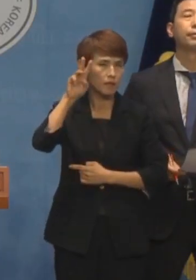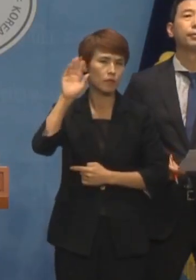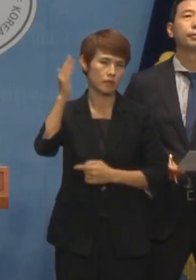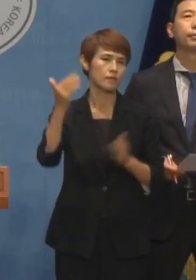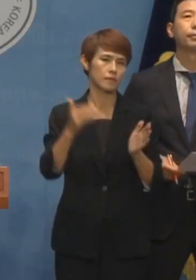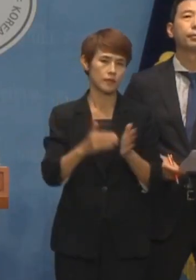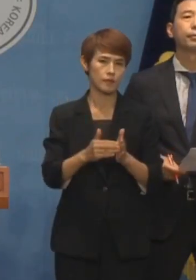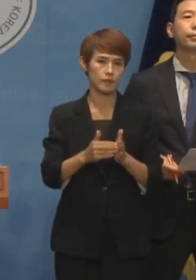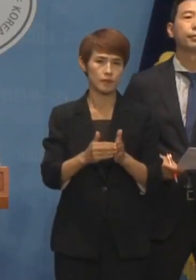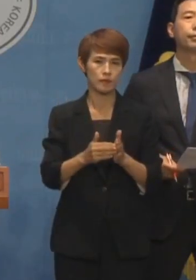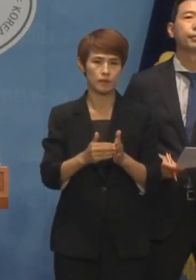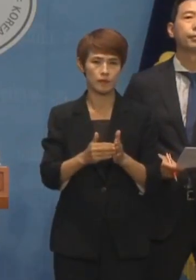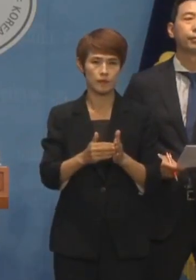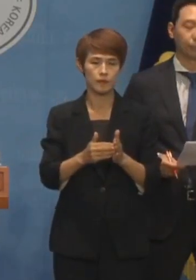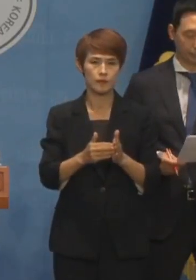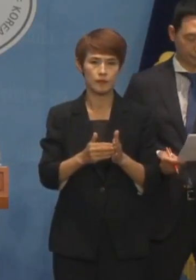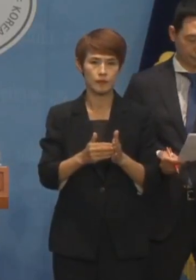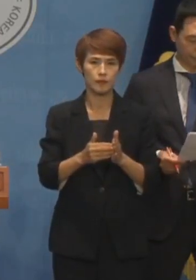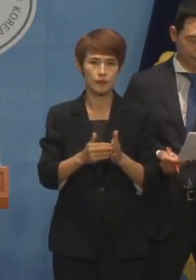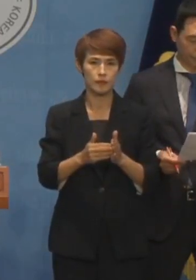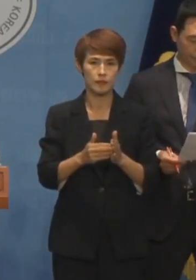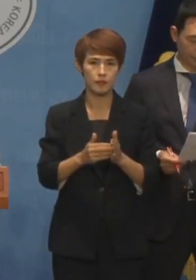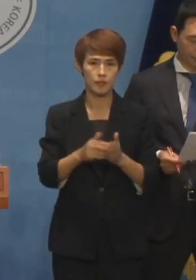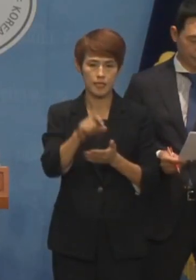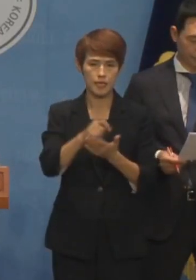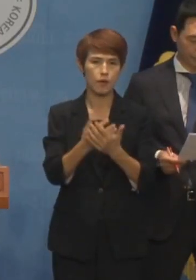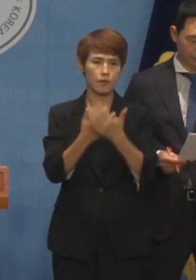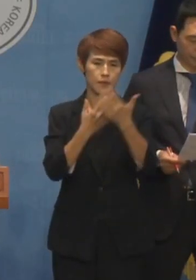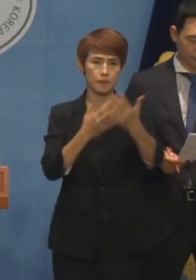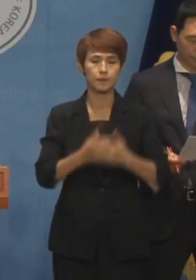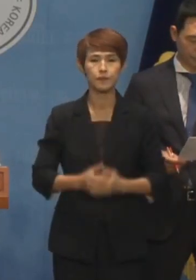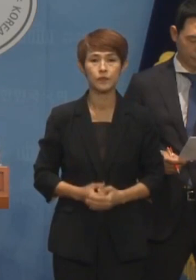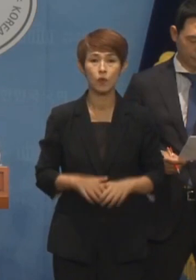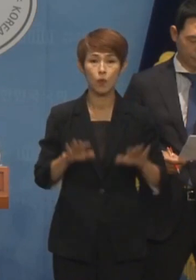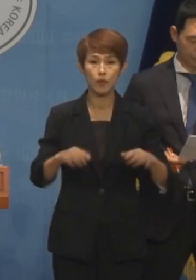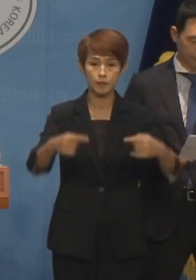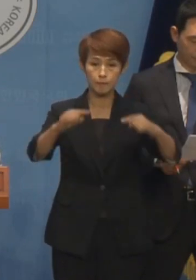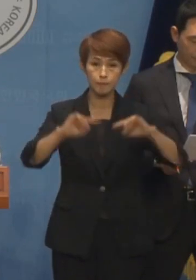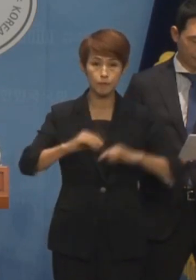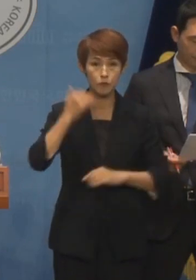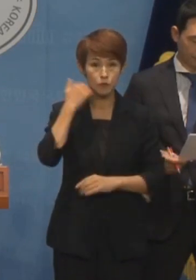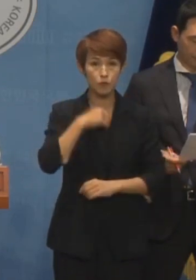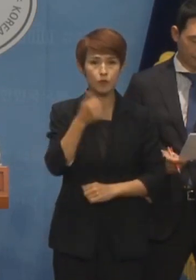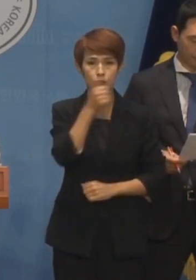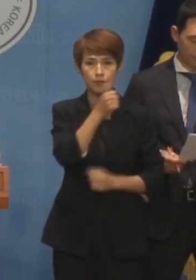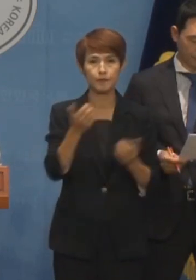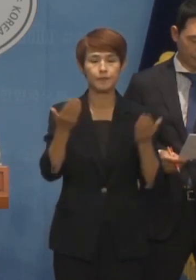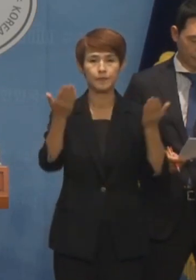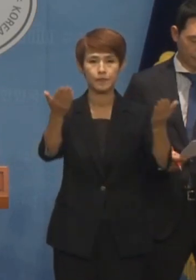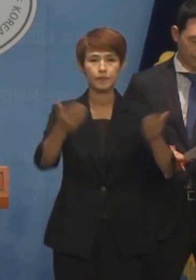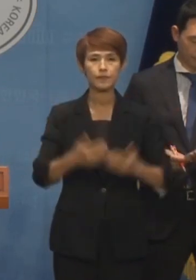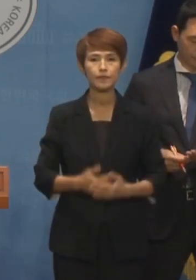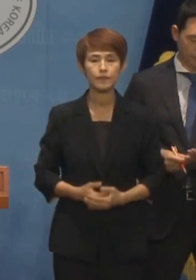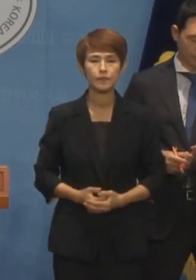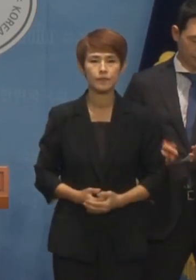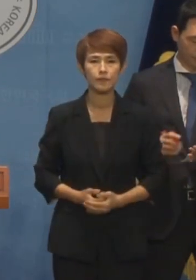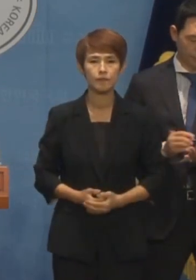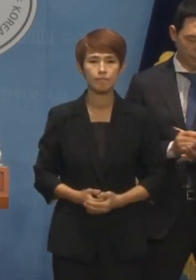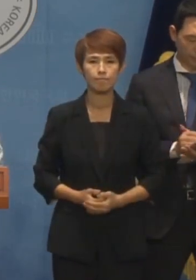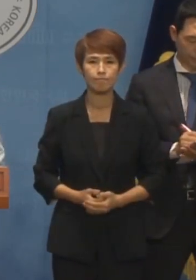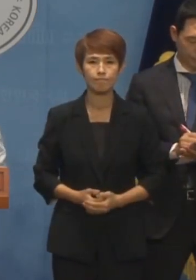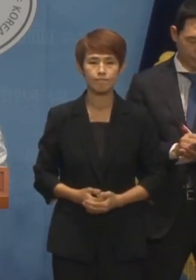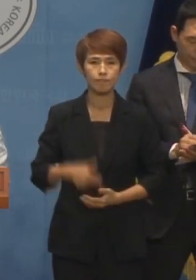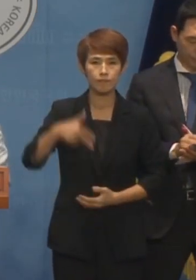인사청문회를 목전에 두고 기자회견을 갖기로 했습니다. 오늘 참석하신 의원님들 먼저 소개해 드리겠습니다. 오른쪽